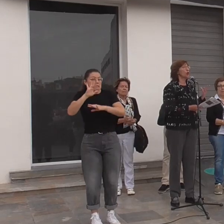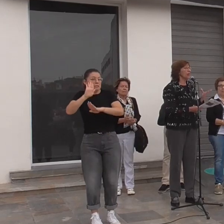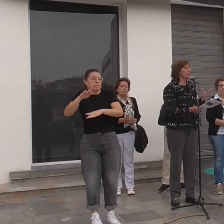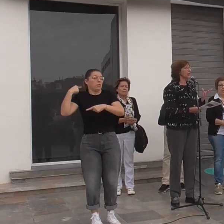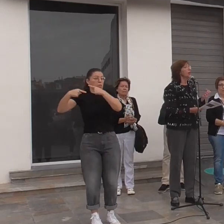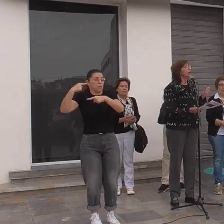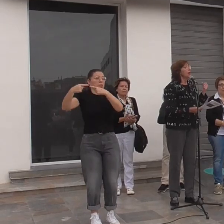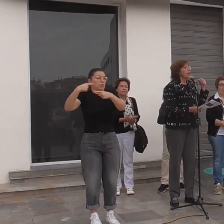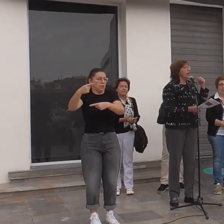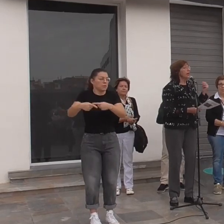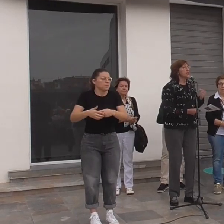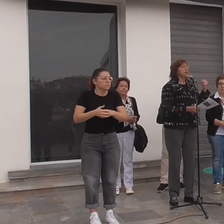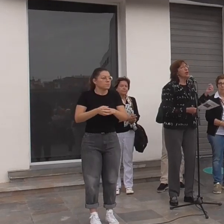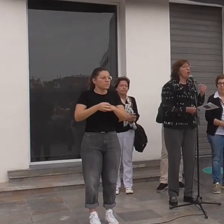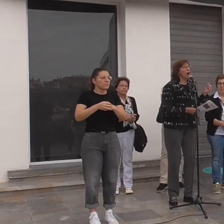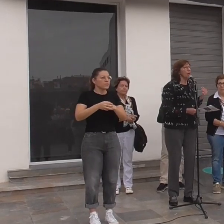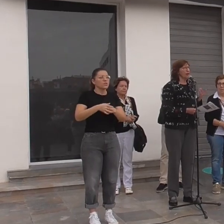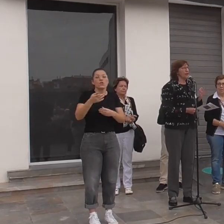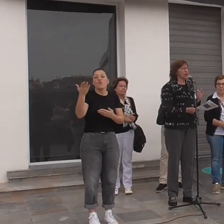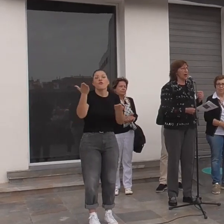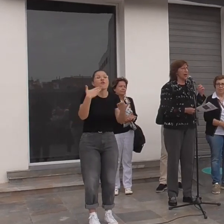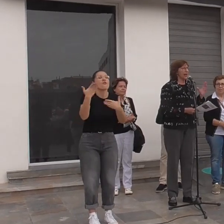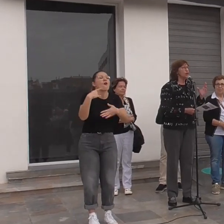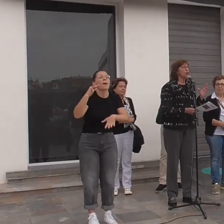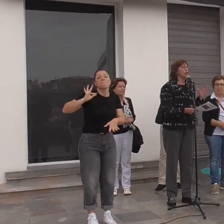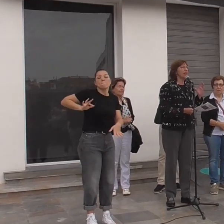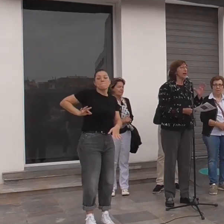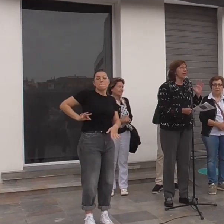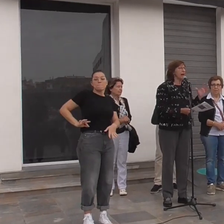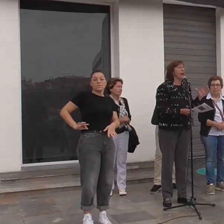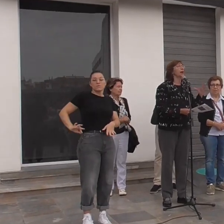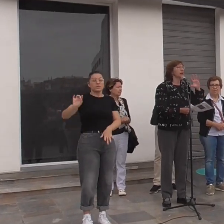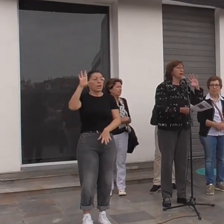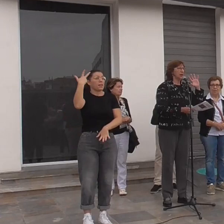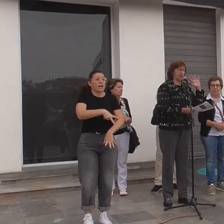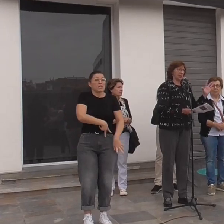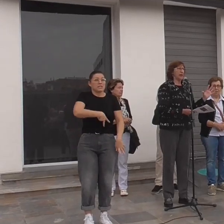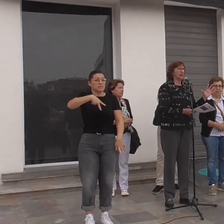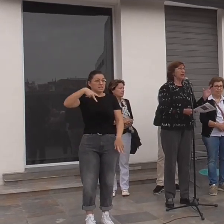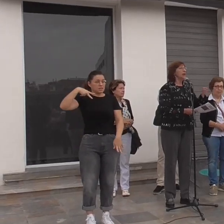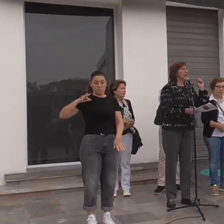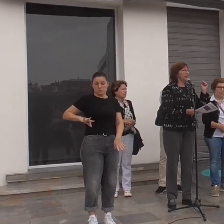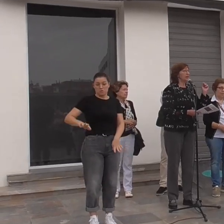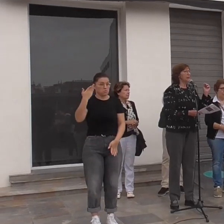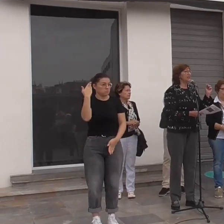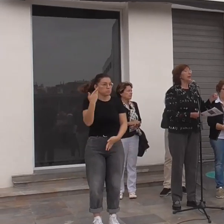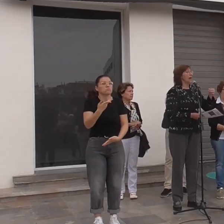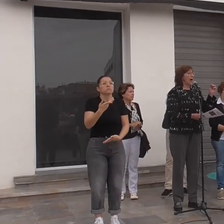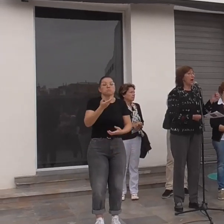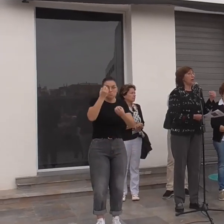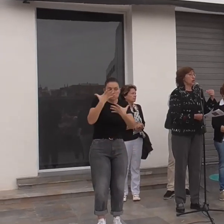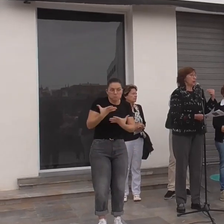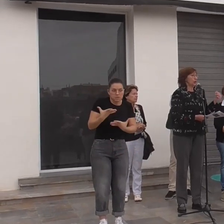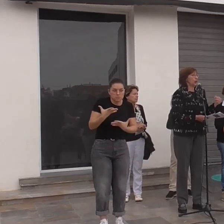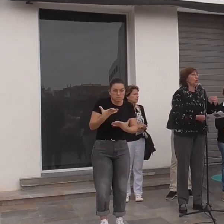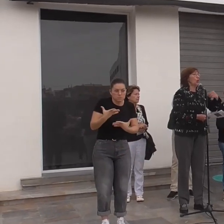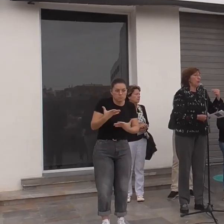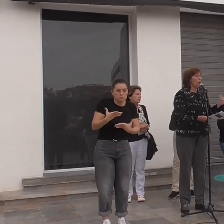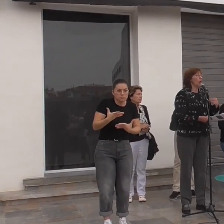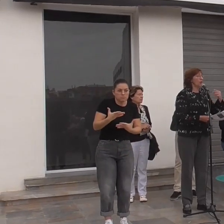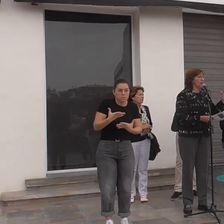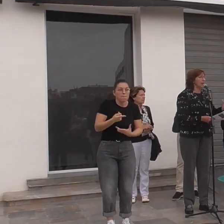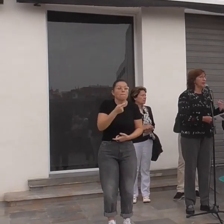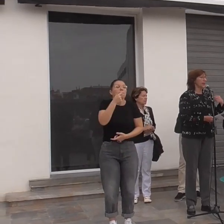en los cursos que hacen. Es que no hay profesionales. Eso es una idea general. Y está bien. Efectivamente, hay sobre